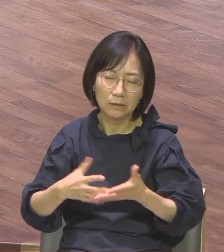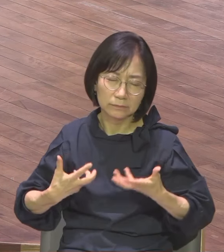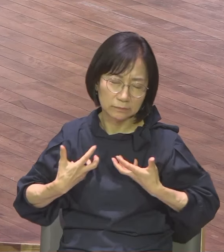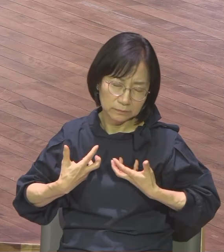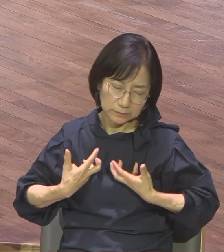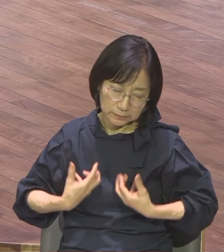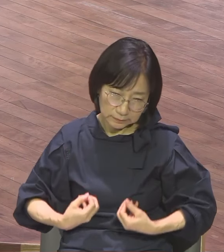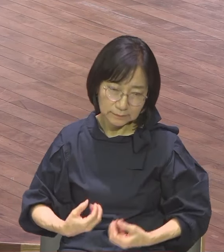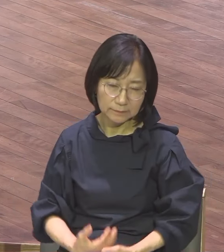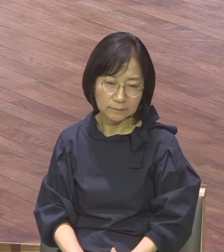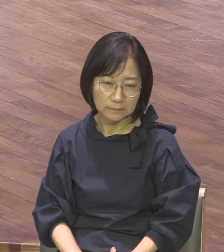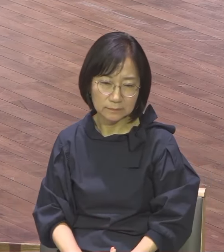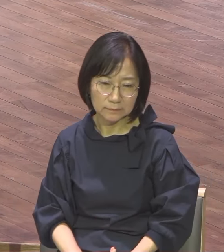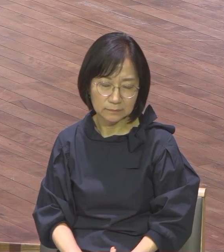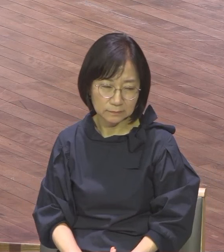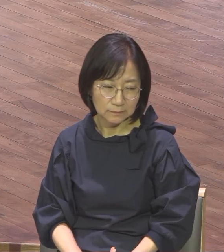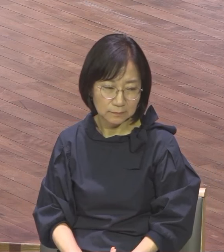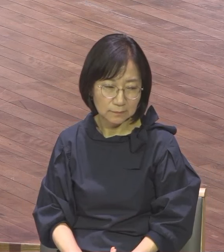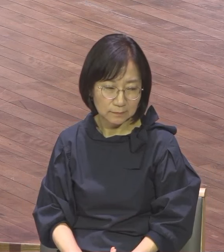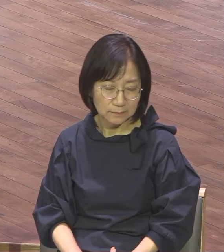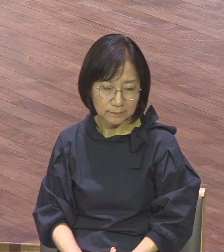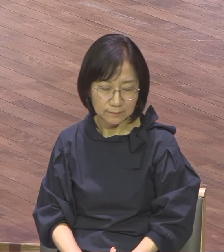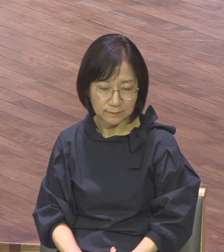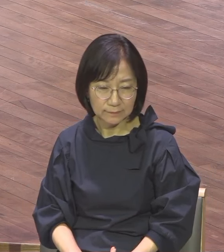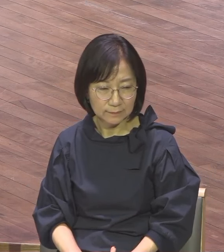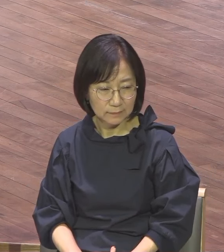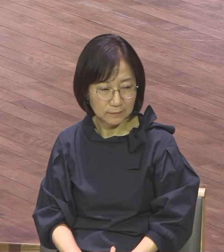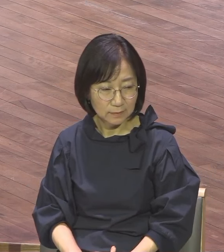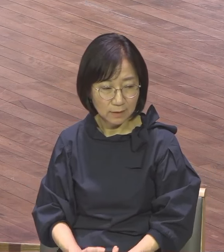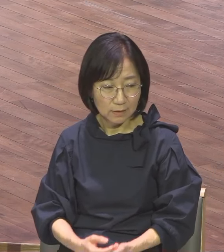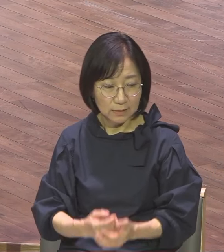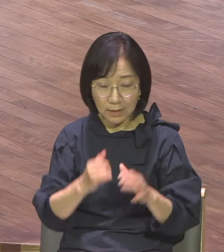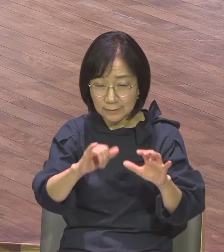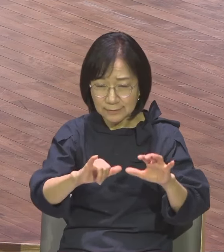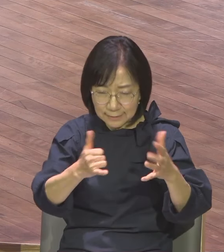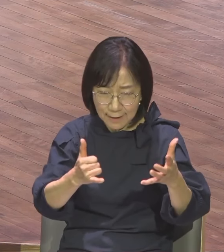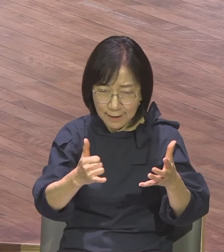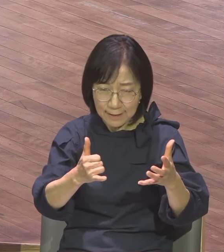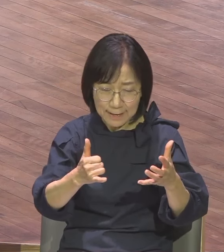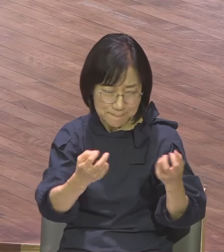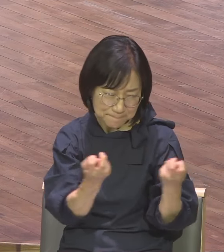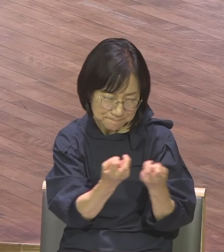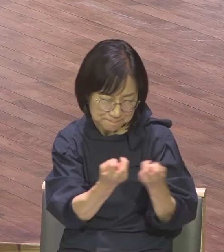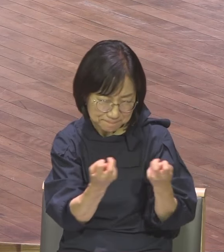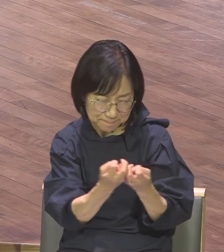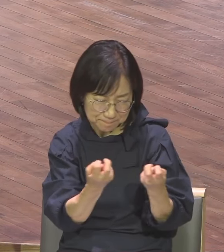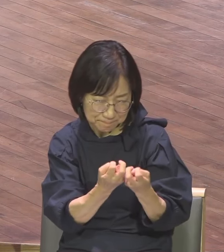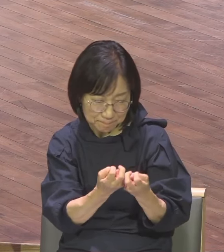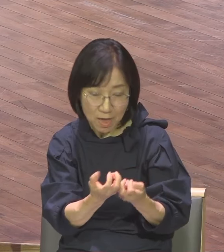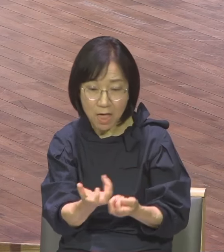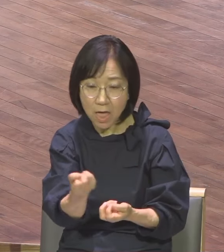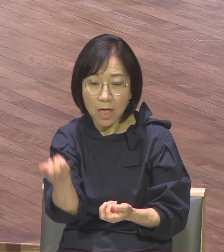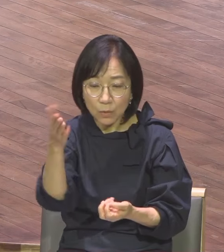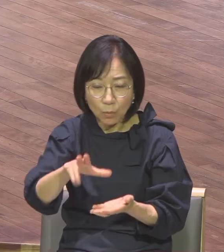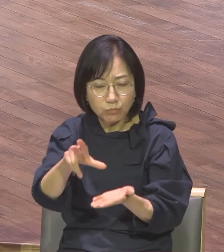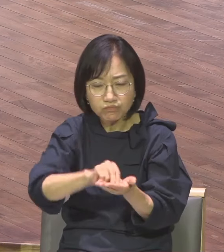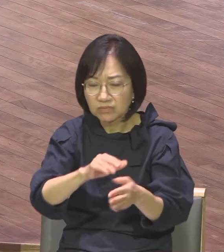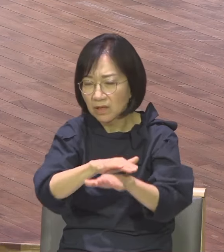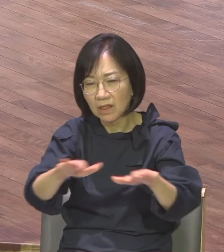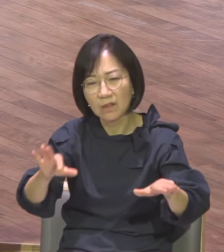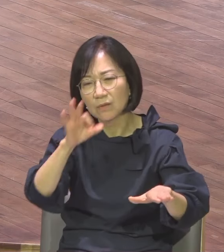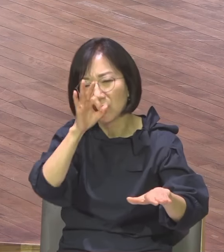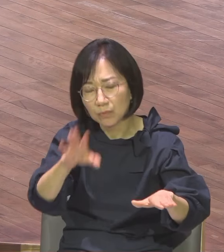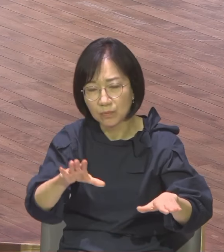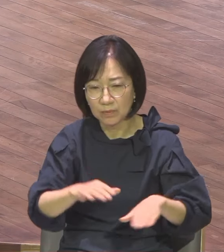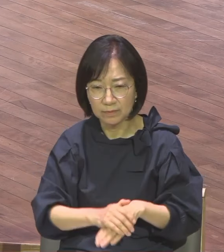한마디로 세상적인 방법을 아무리 추구하고 노력해도 문제가 해결되지 않아요. 솔로몬은 이 사실을 이미 체험해